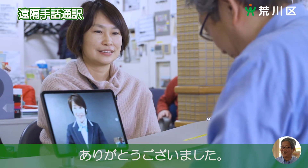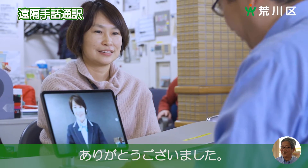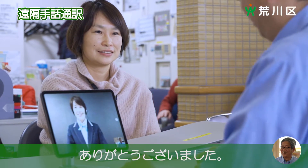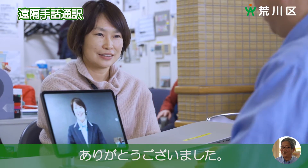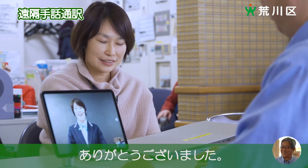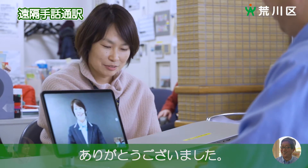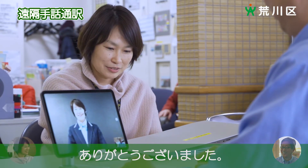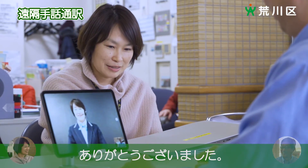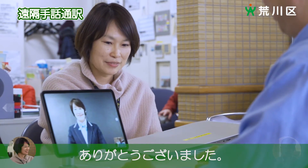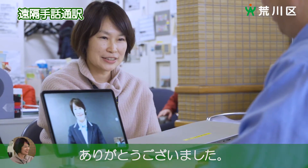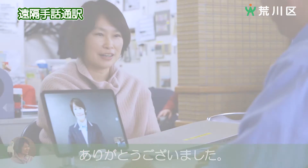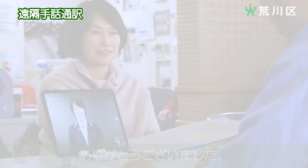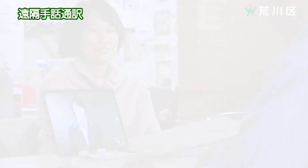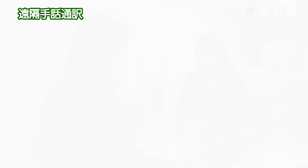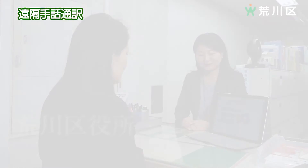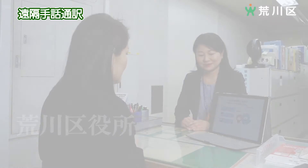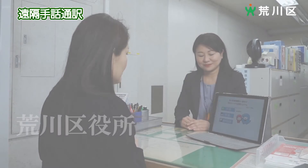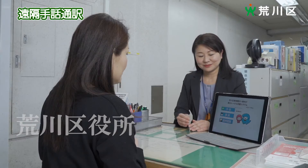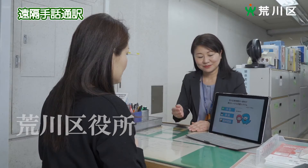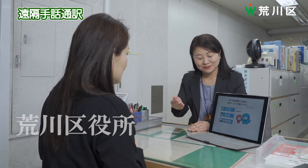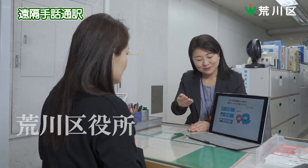ありがとうございました。